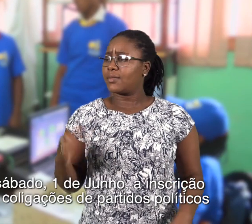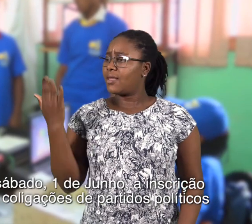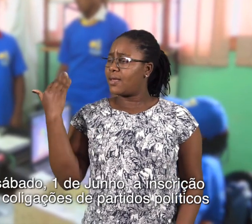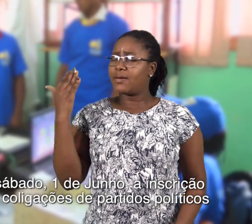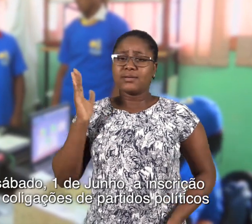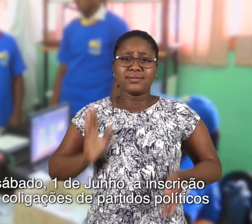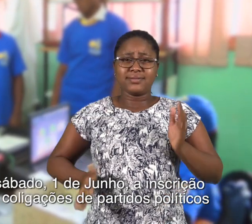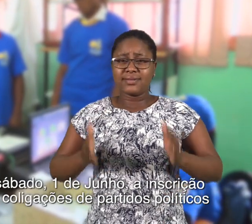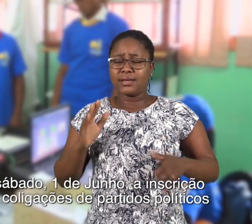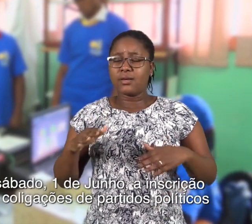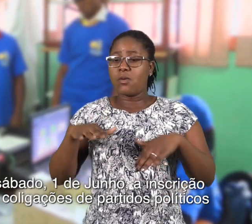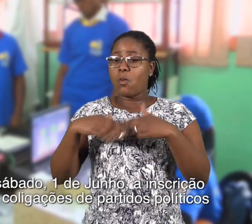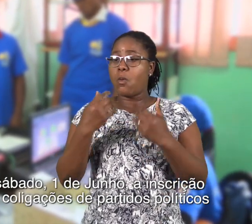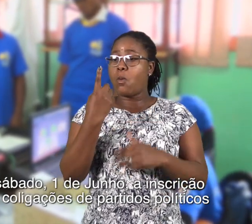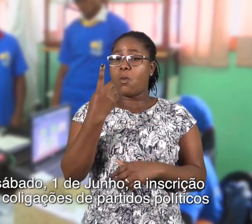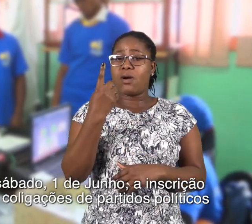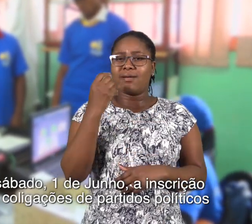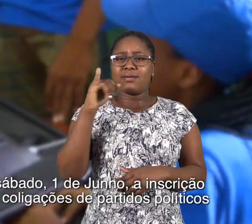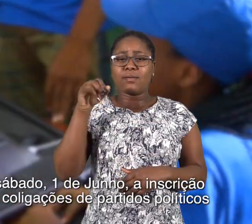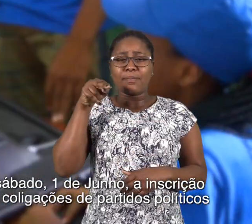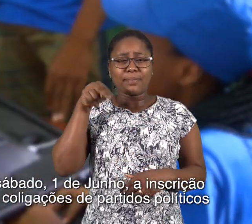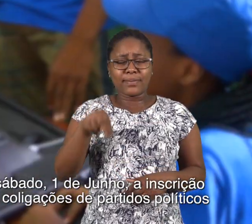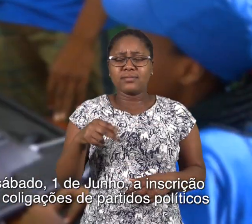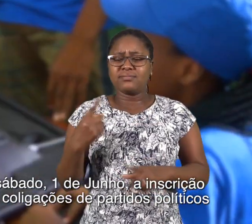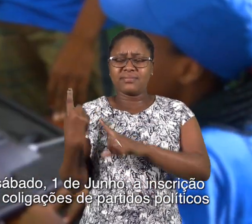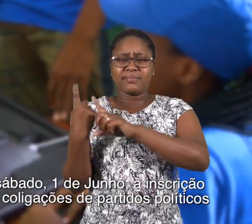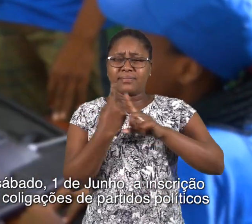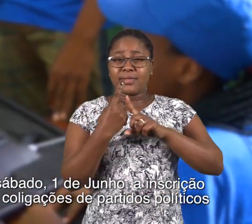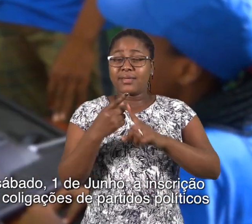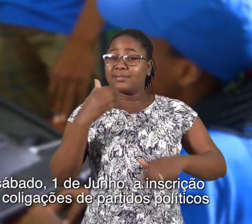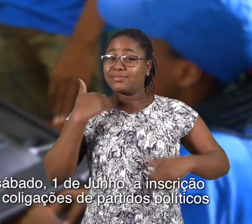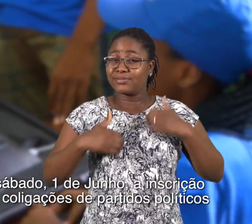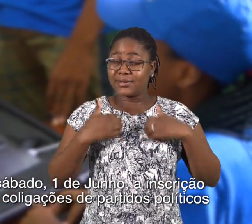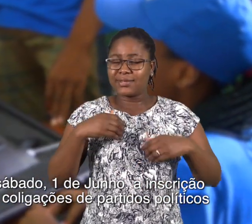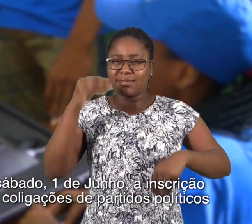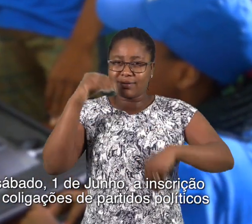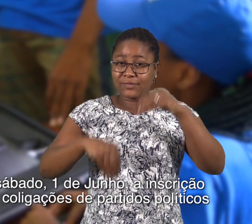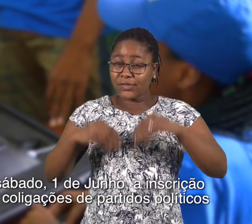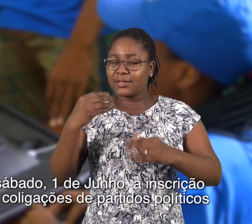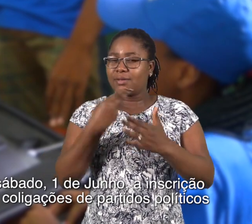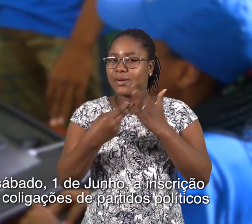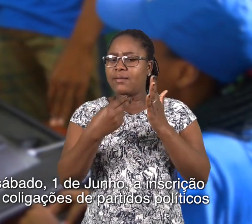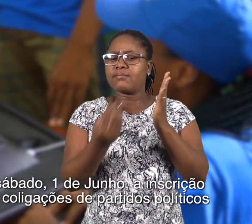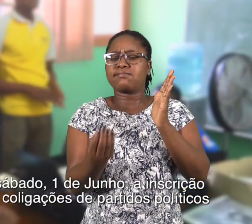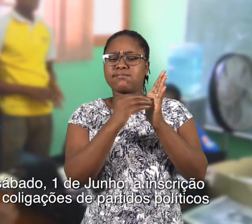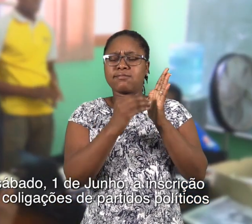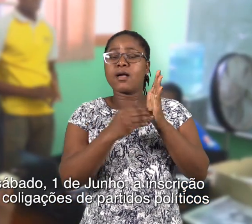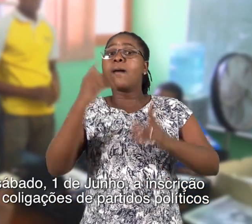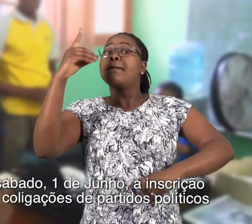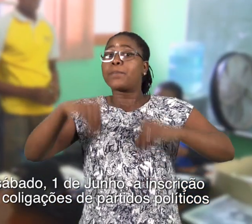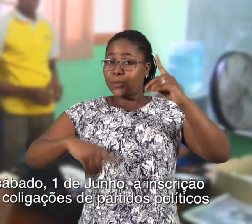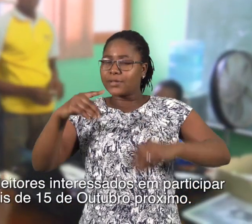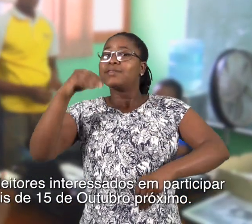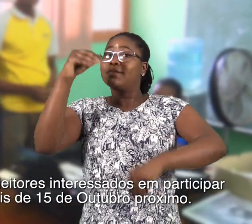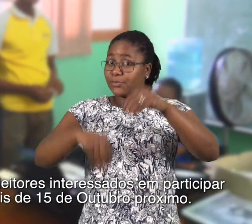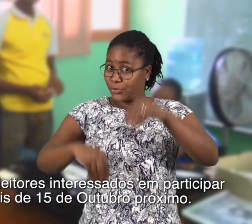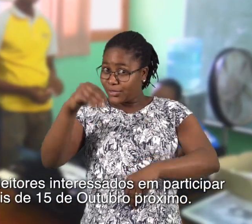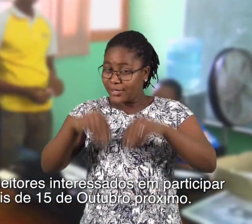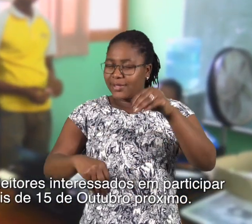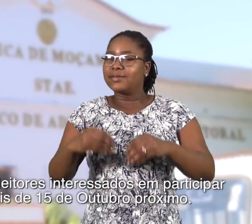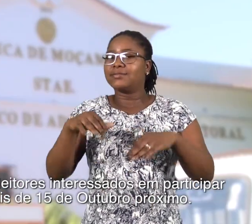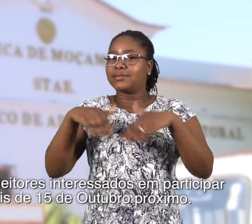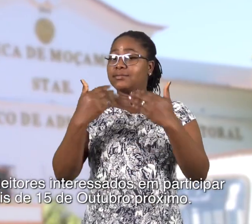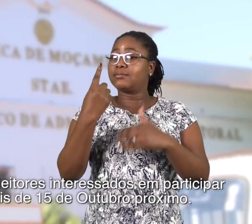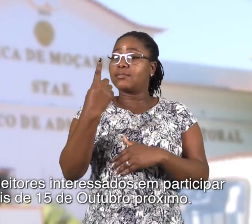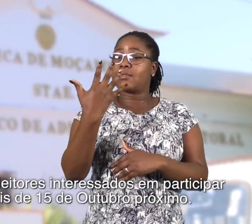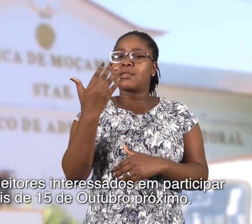Iniciou no passado sábado 1 de junho a inscrição de partidos políticos, coligações de partidos políticos e grupos de